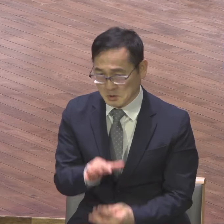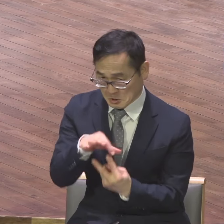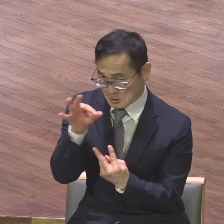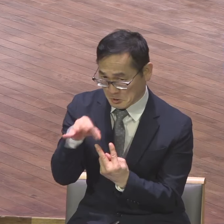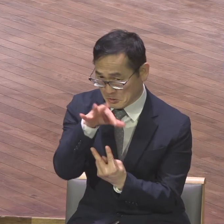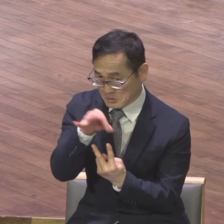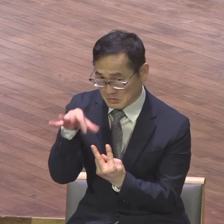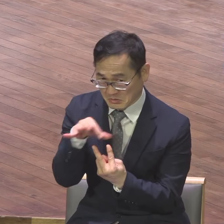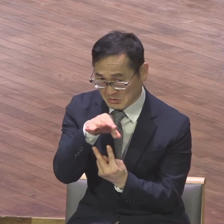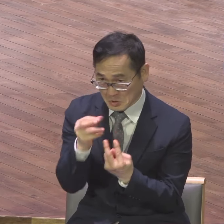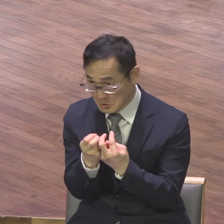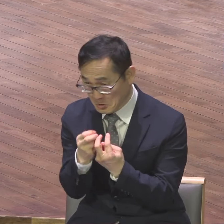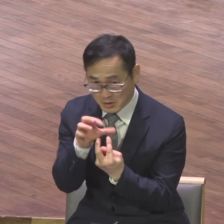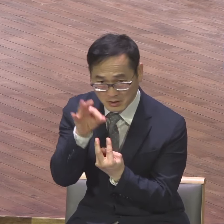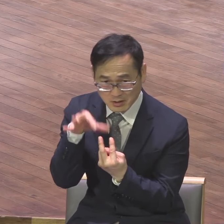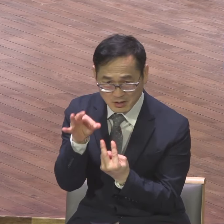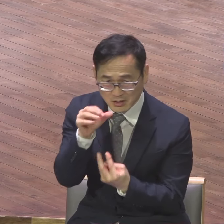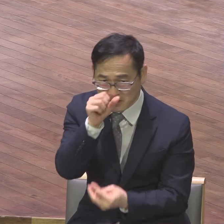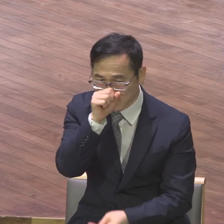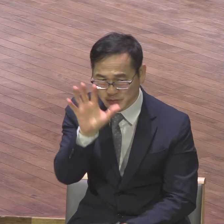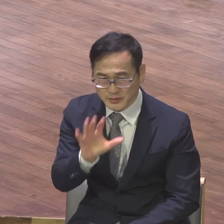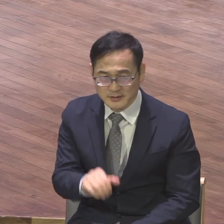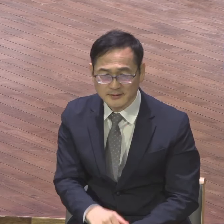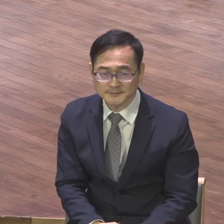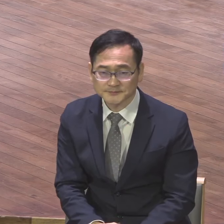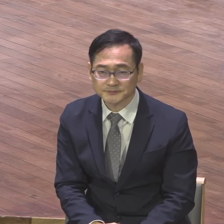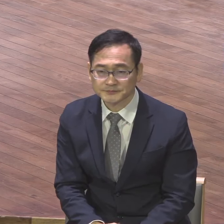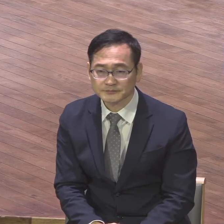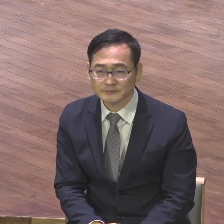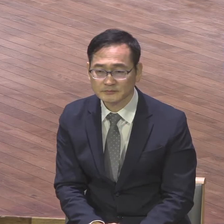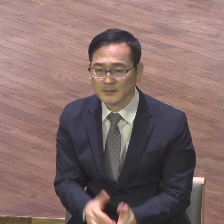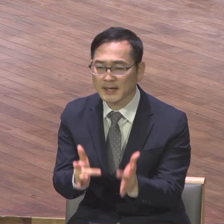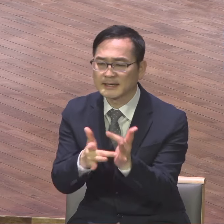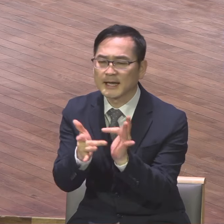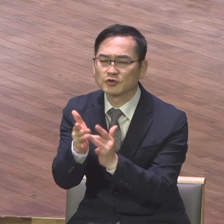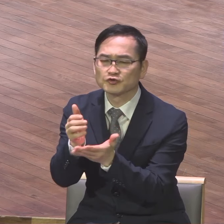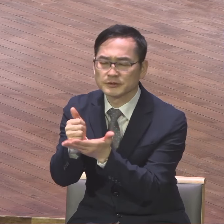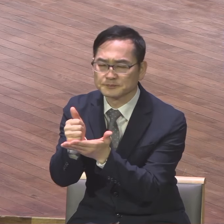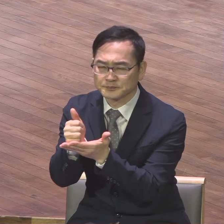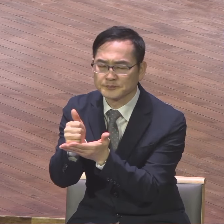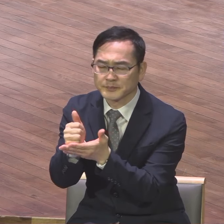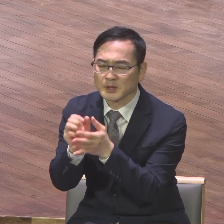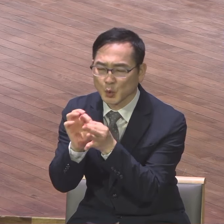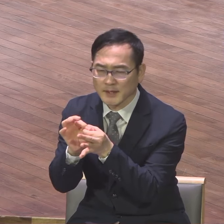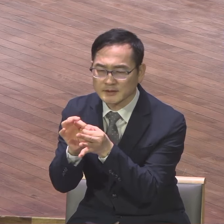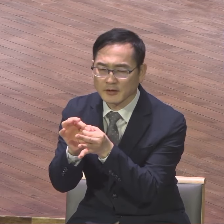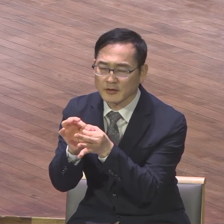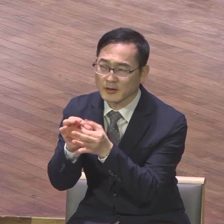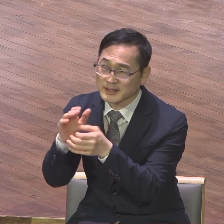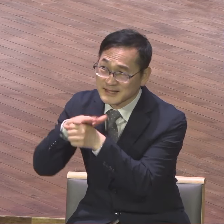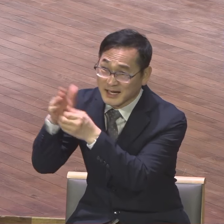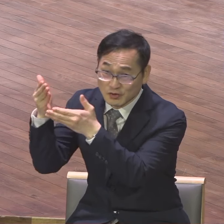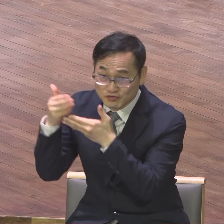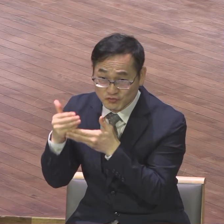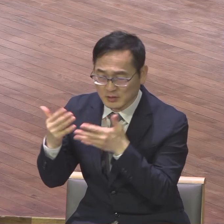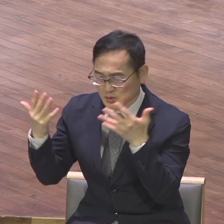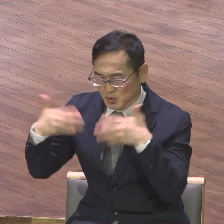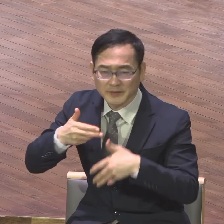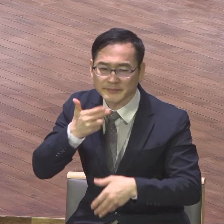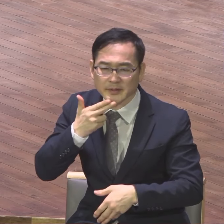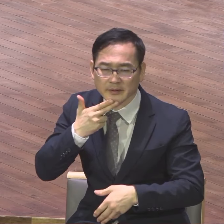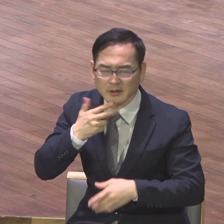그런 경우가 대부분이죠. 하나님께서 예수 그리스도를 통해 주신 사랑은 뭐요? 아가페